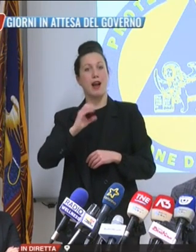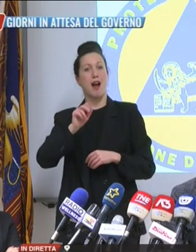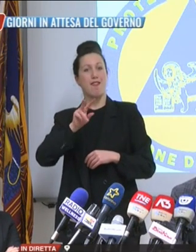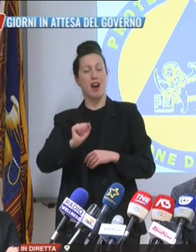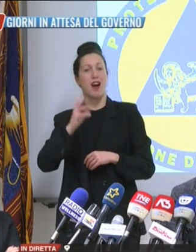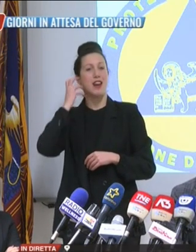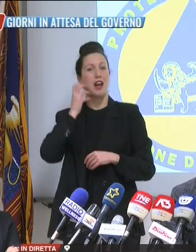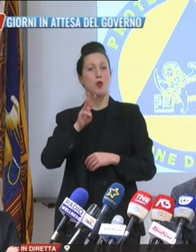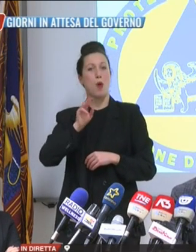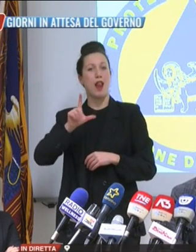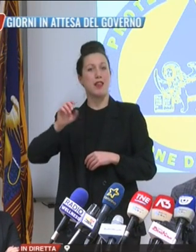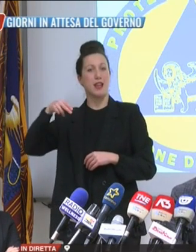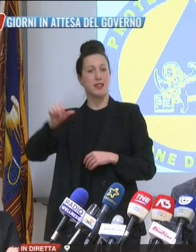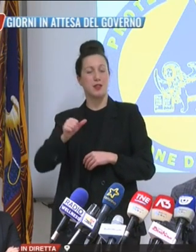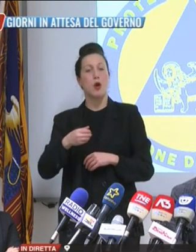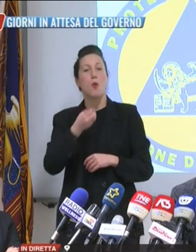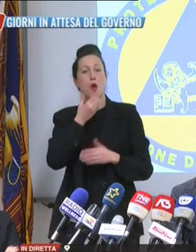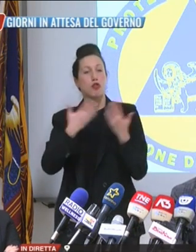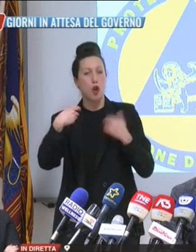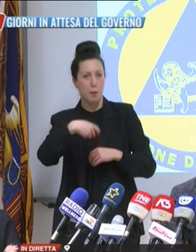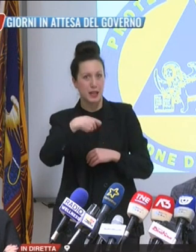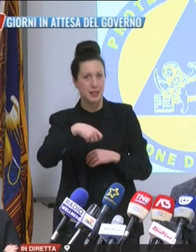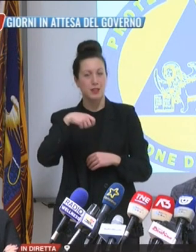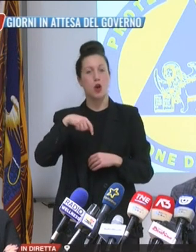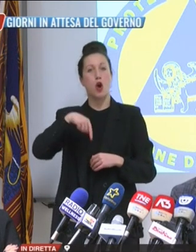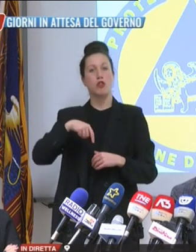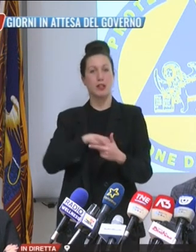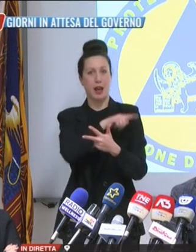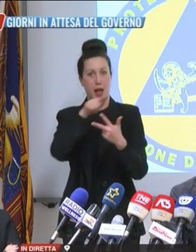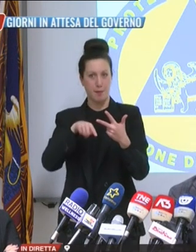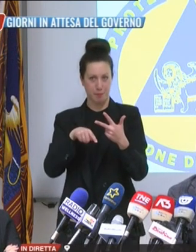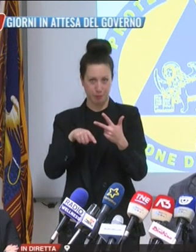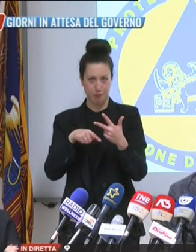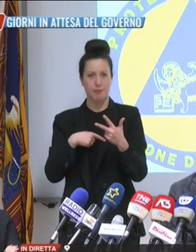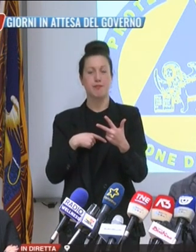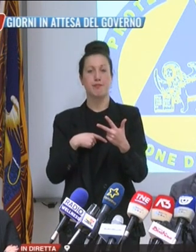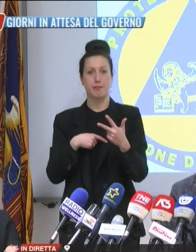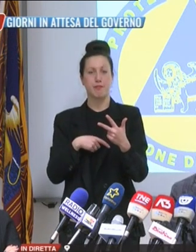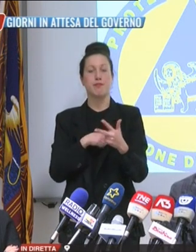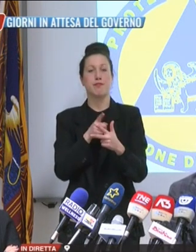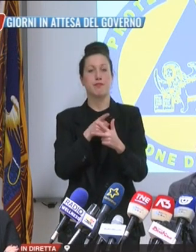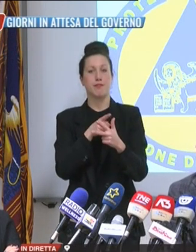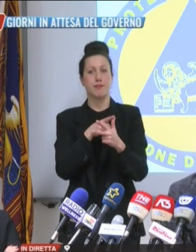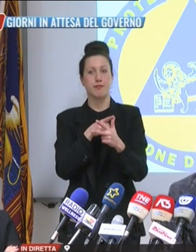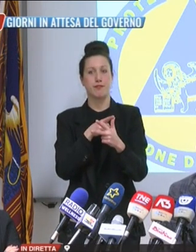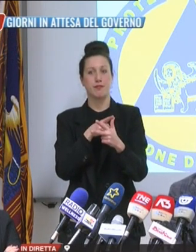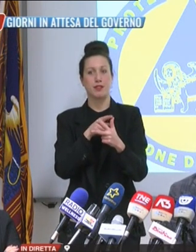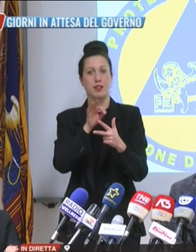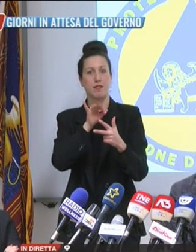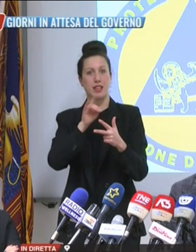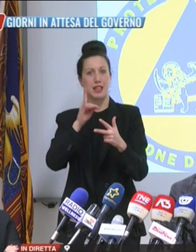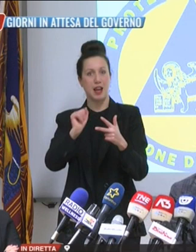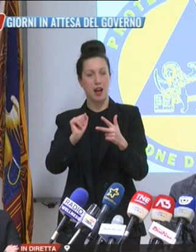Presidente. Buongiorno. Oggi le porto sul tavolo tre argomenti, li elenco uno dietro l'altro, se per lei va bene. Prego. Allora, iniziamo da Fidia,